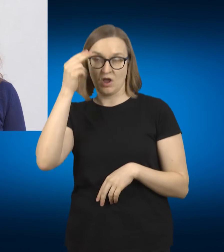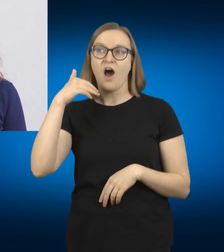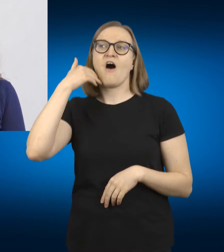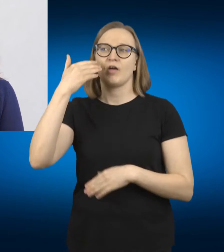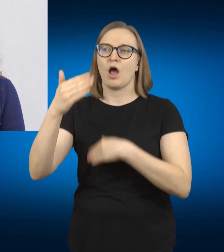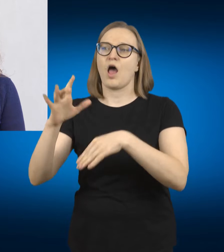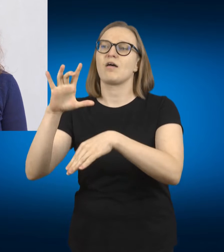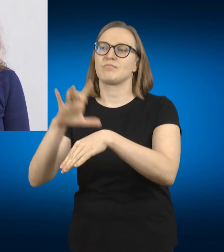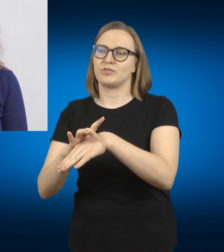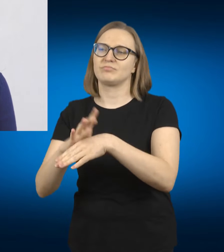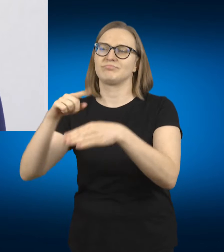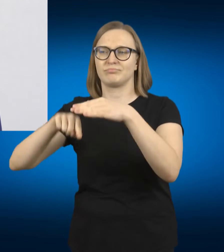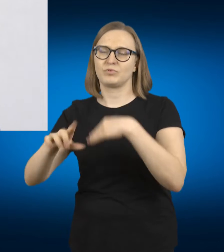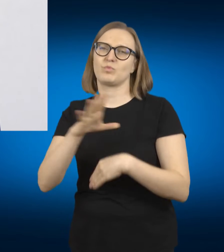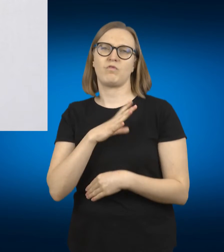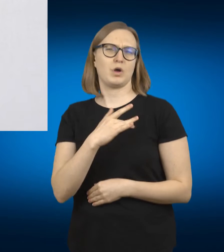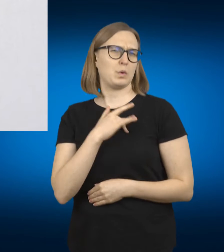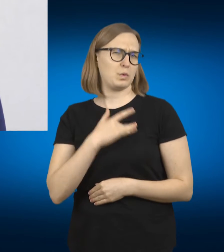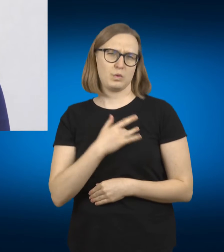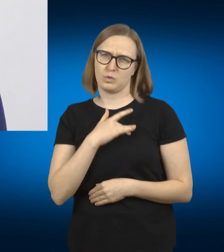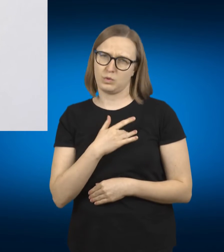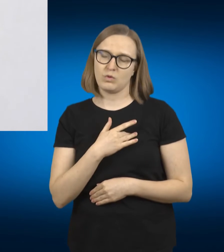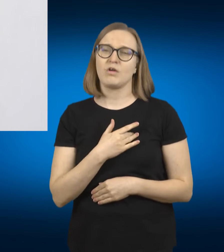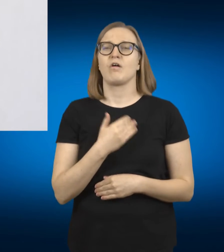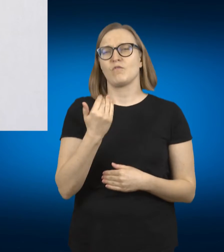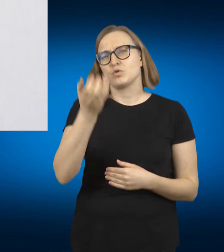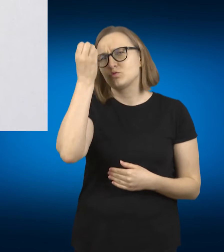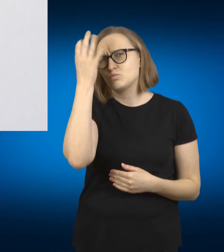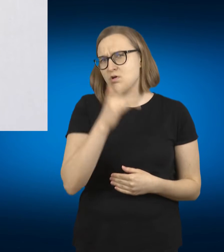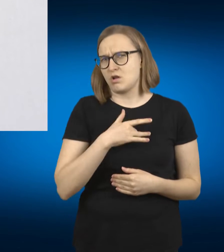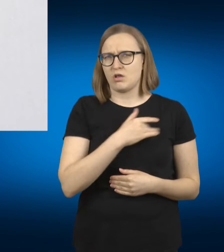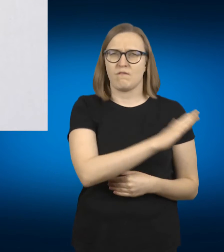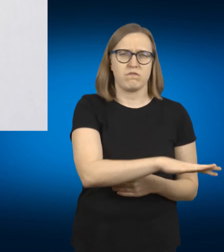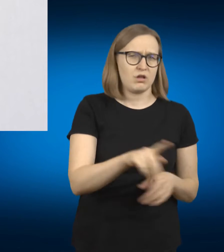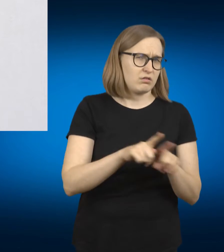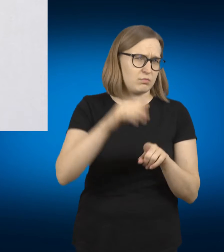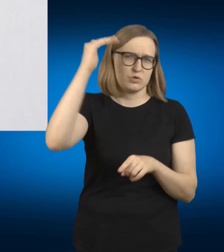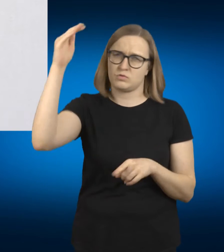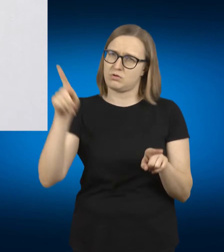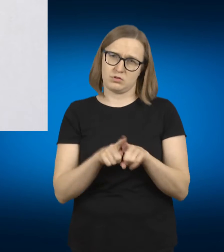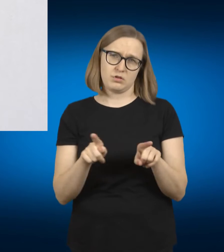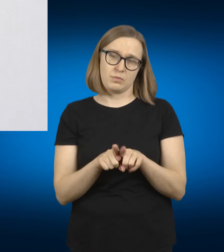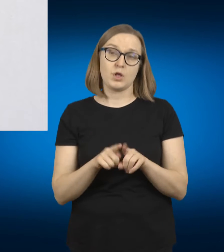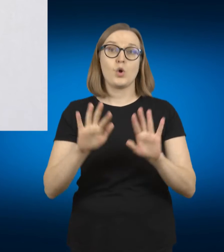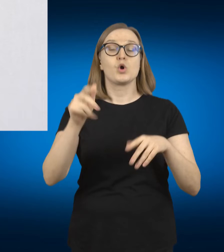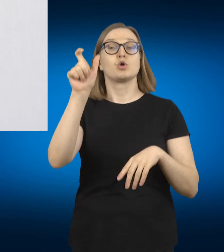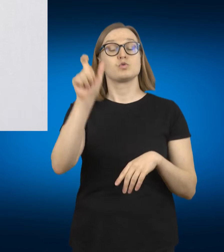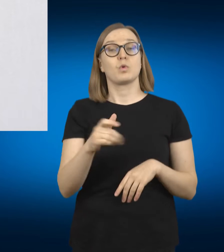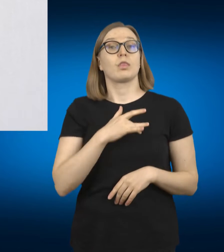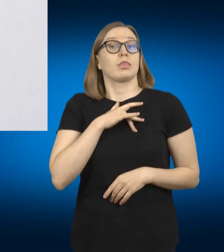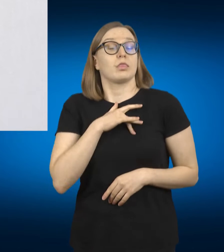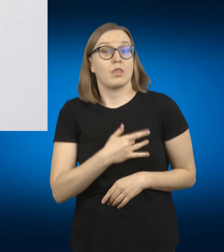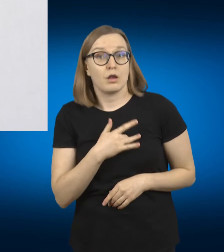yra didelis nerimas, kuris yra labai suprantama reakcija šioje situacijoje tiek vaikams, tiek suaugusiems. Nerimaujančiam žmogui gali